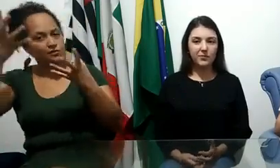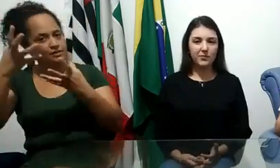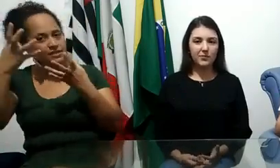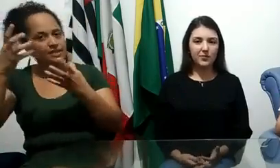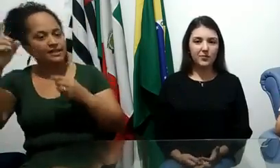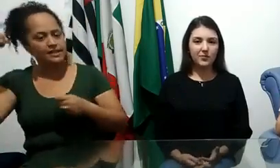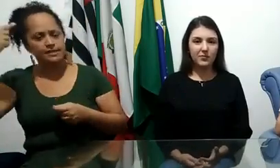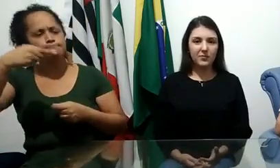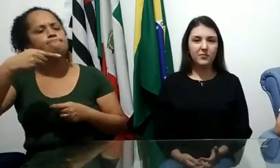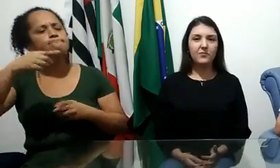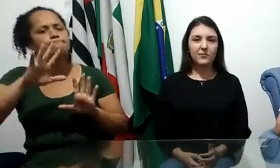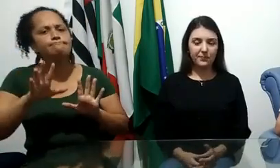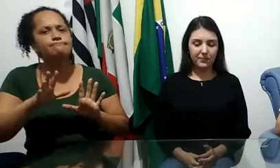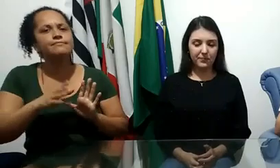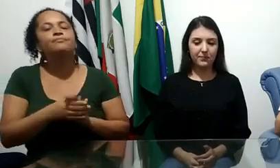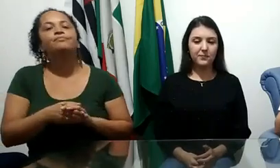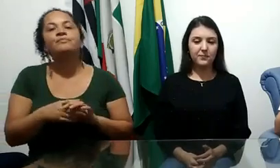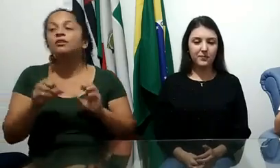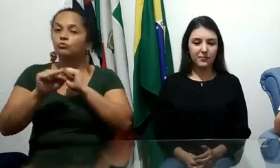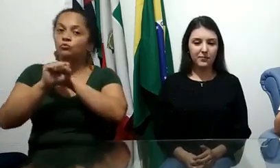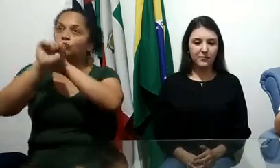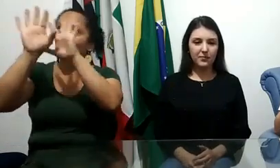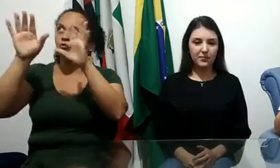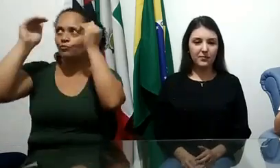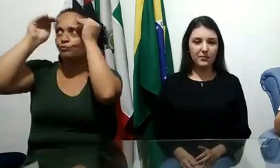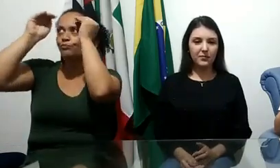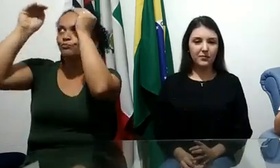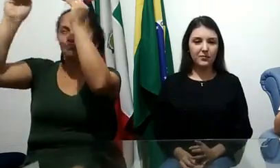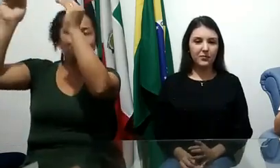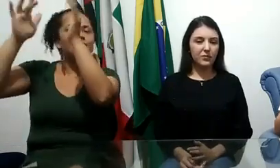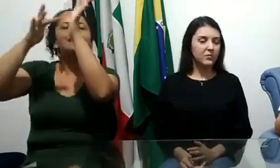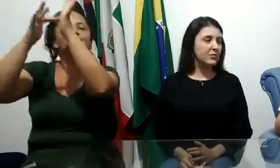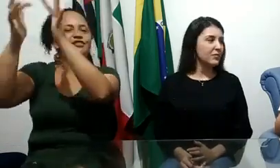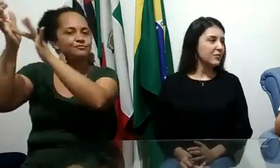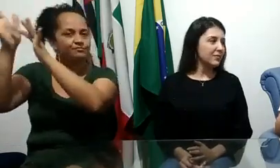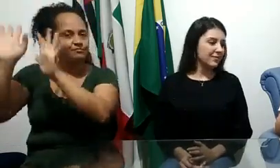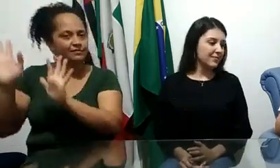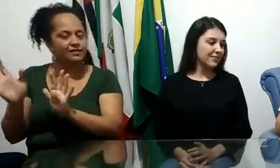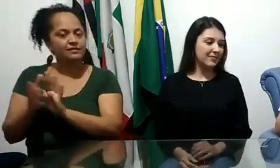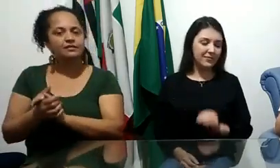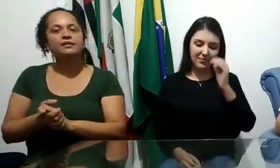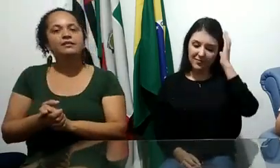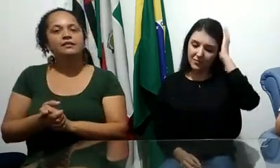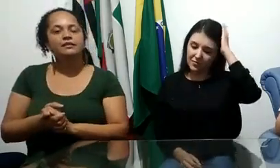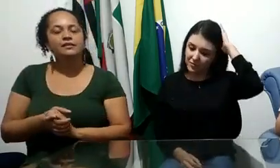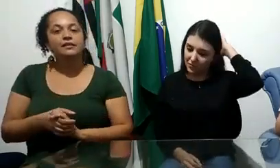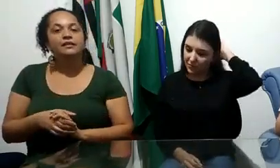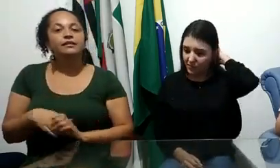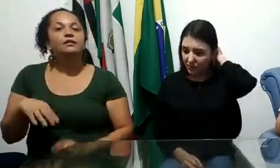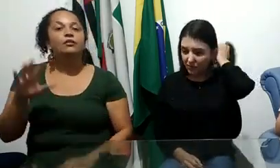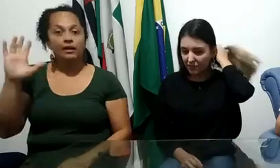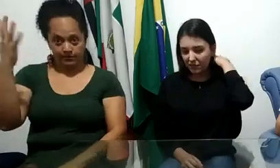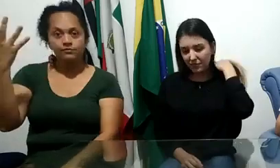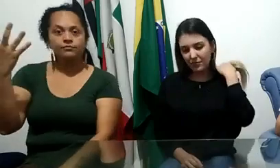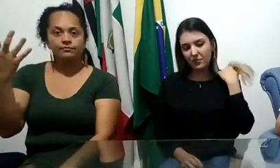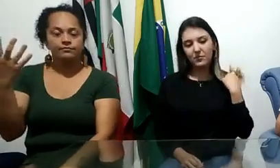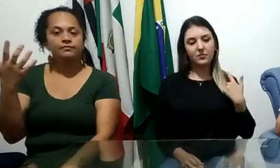honra e glória é ao Senhor Jesus. E interessante é que acontece um episódio